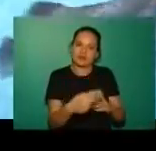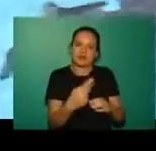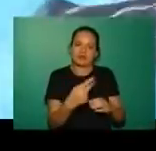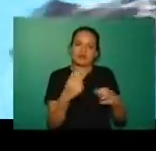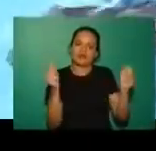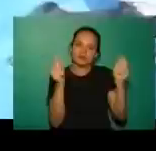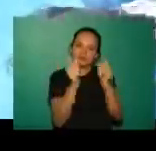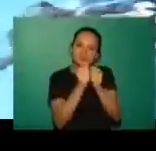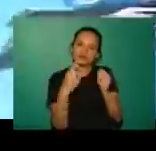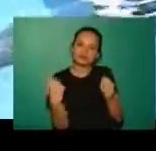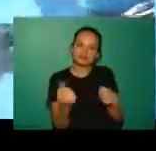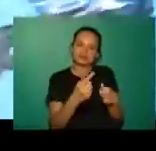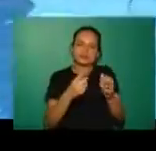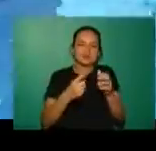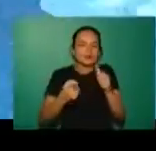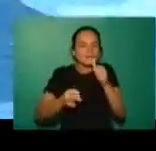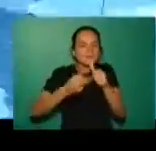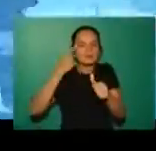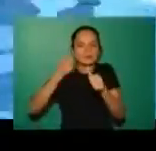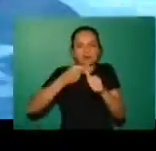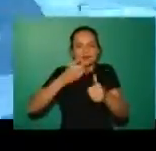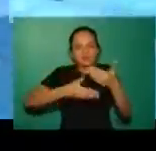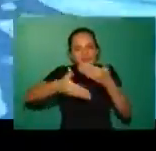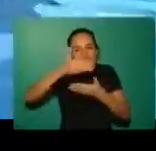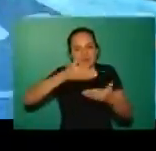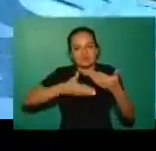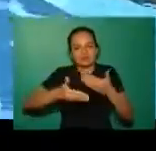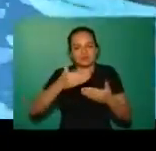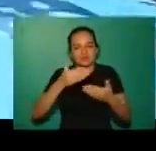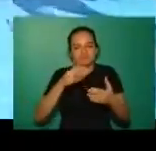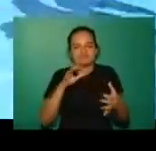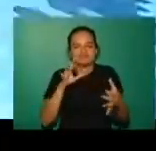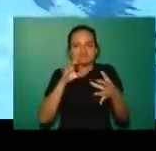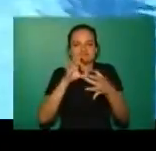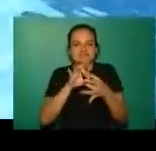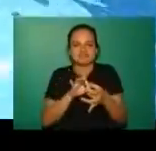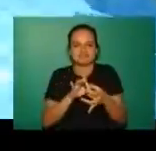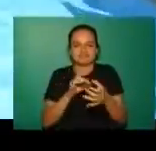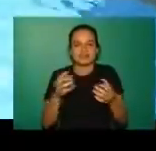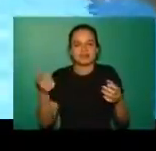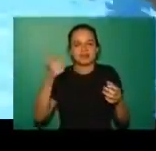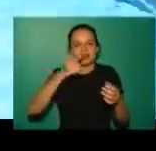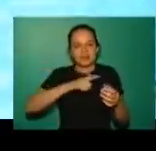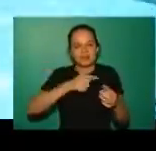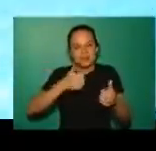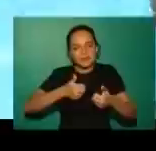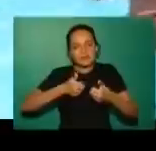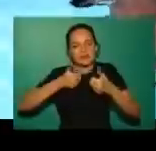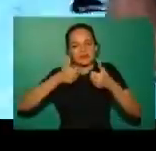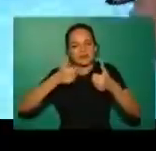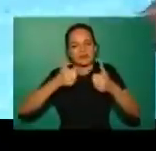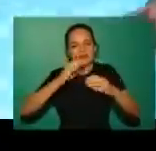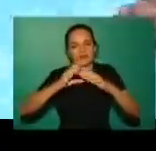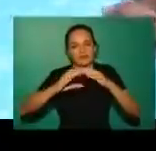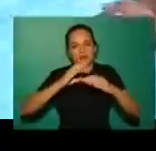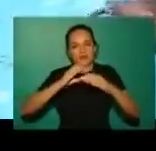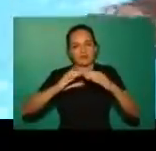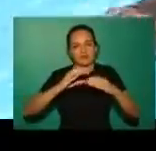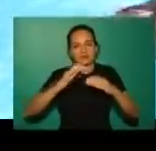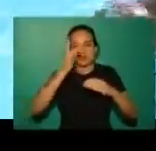com a gente, que é a primeira relação que começa a se estabelecer para a gente poder ir melhorando aos poucos